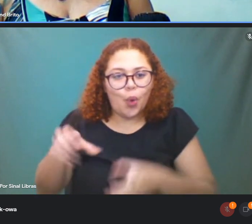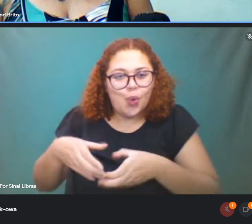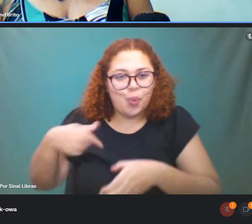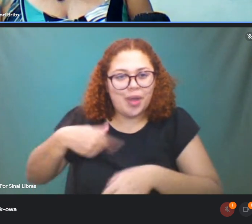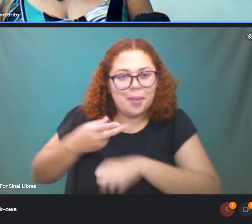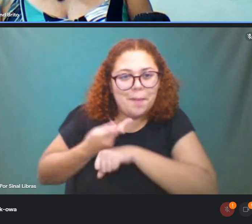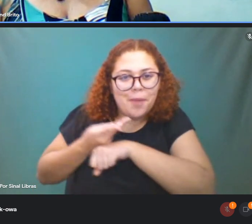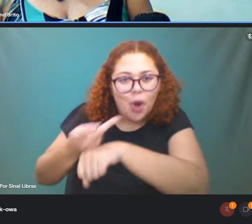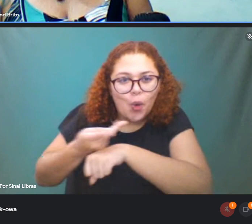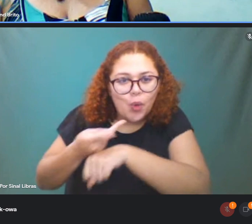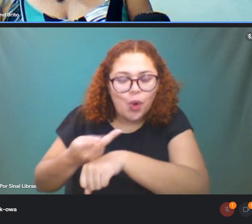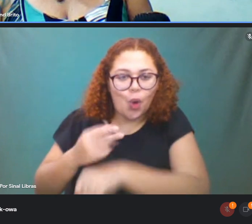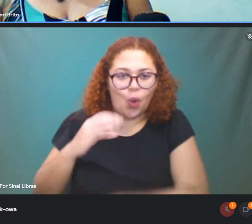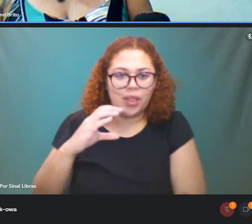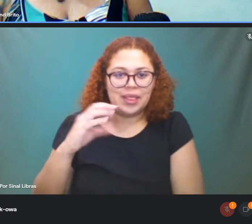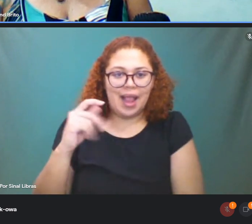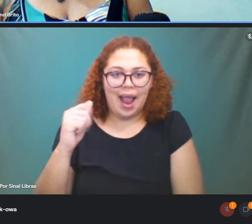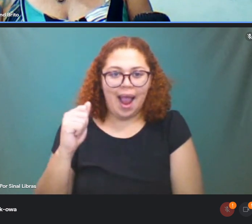do CAP é